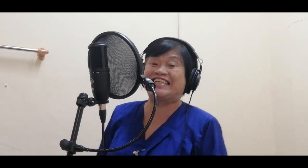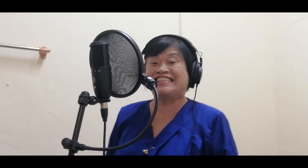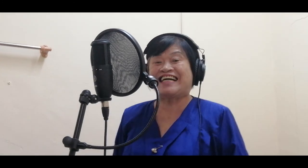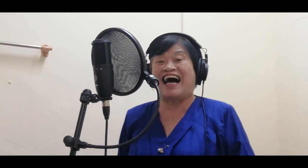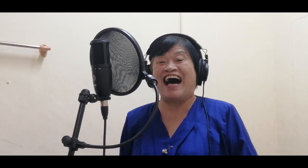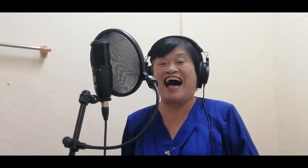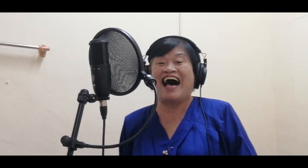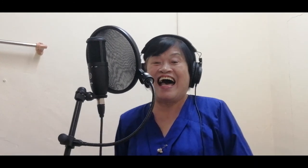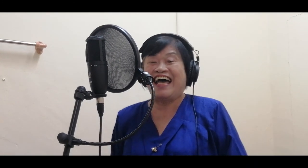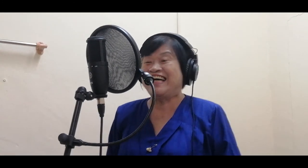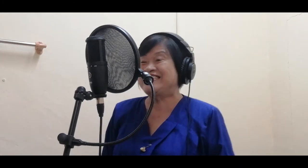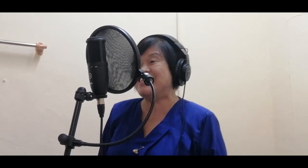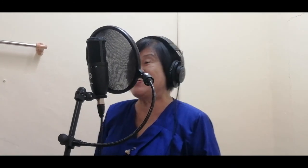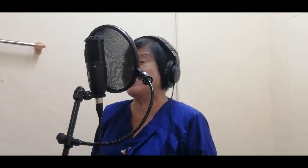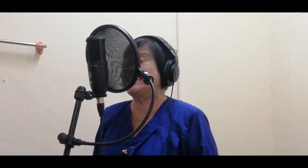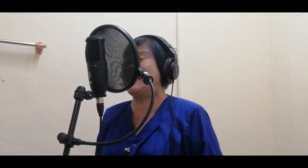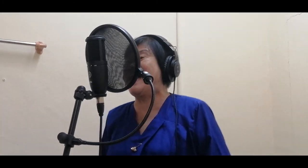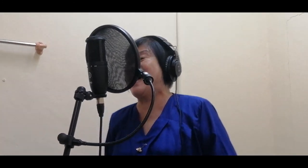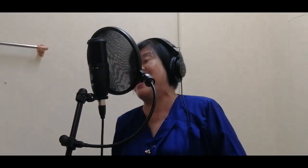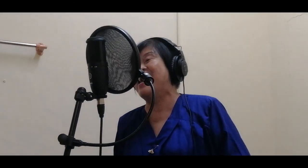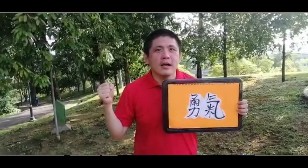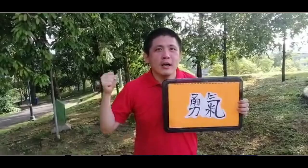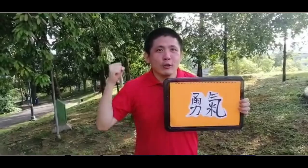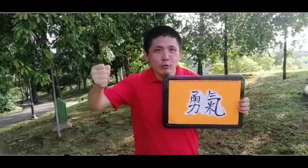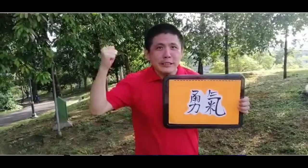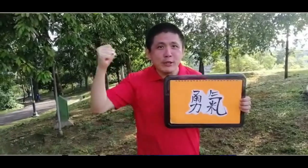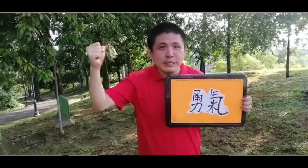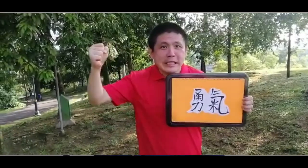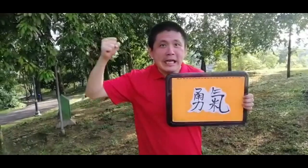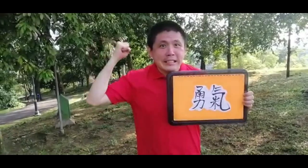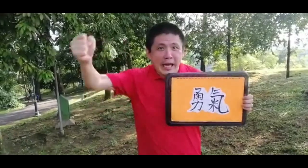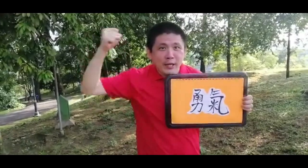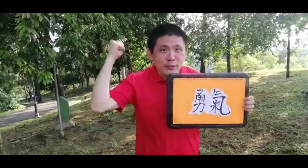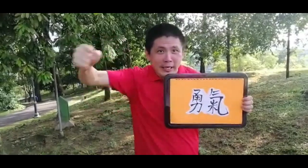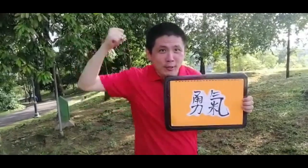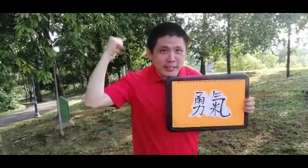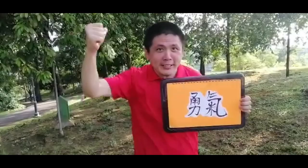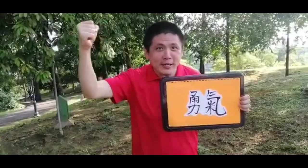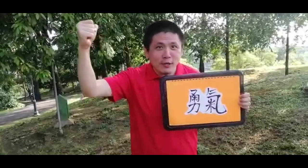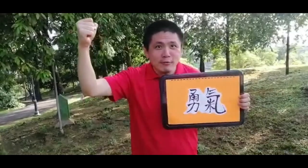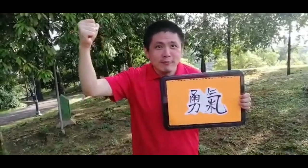勇气，加油加油再加油！